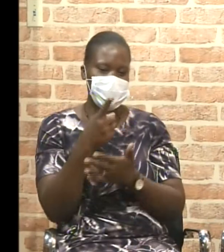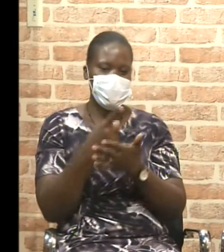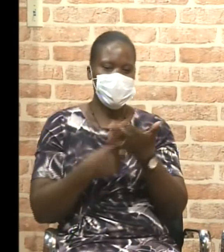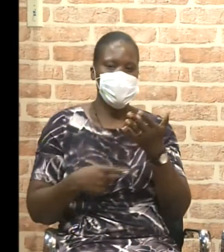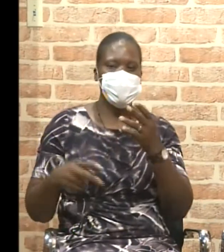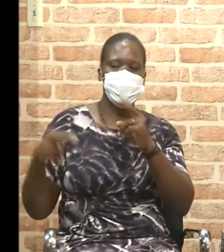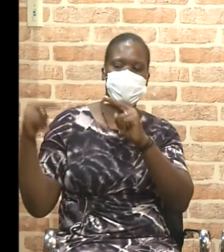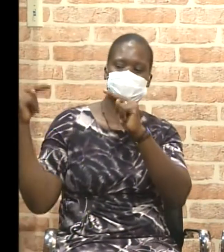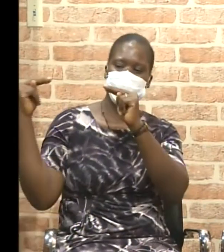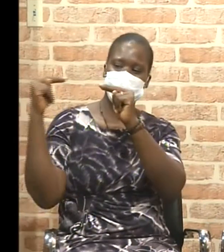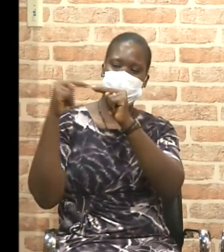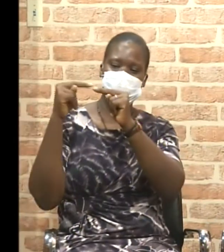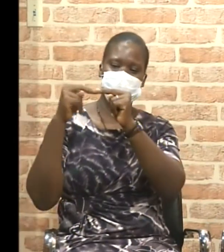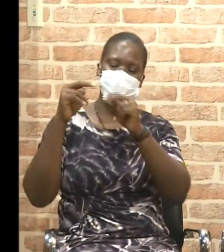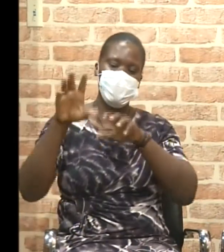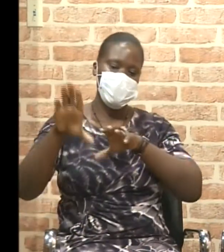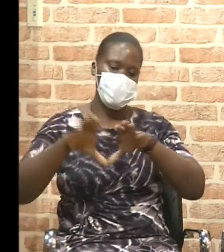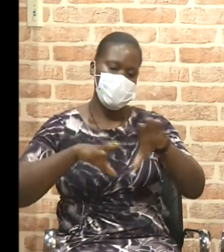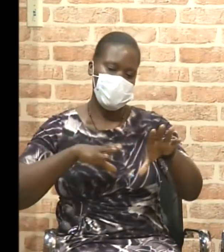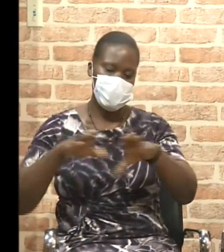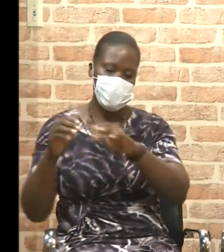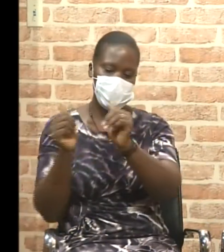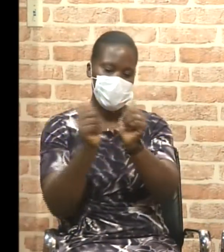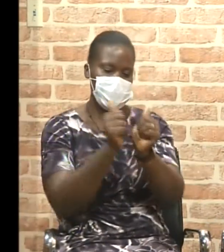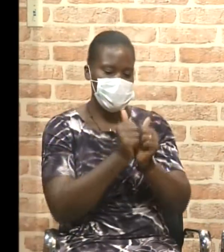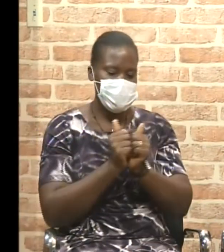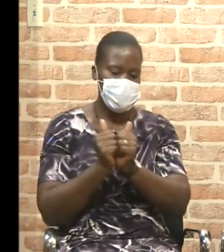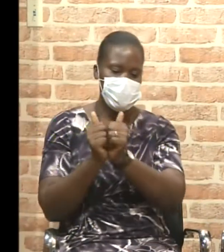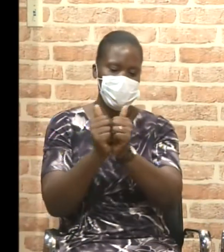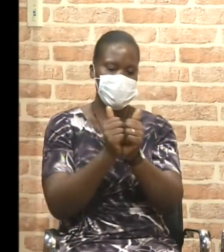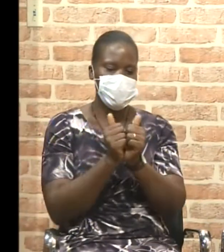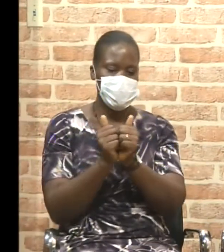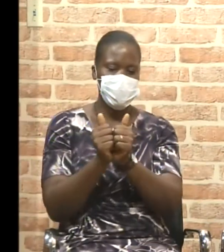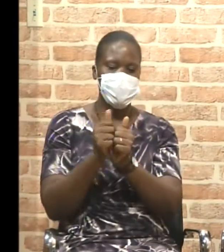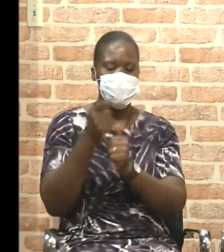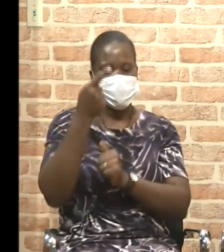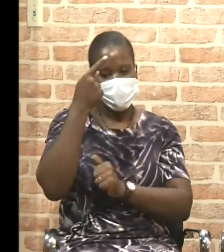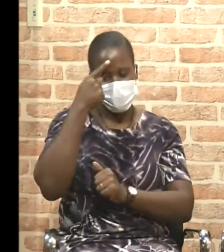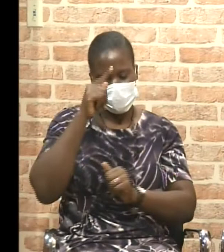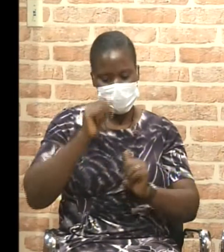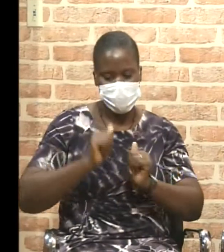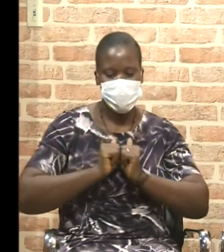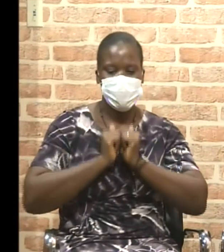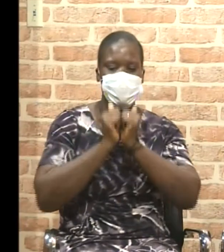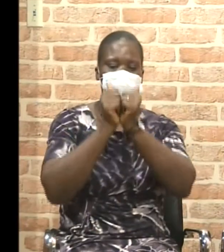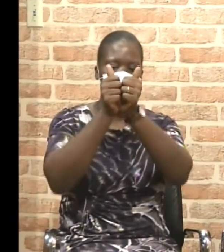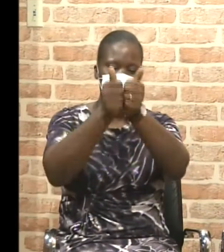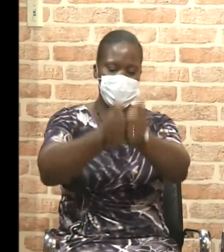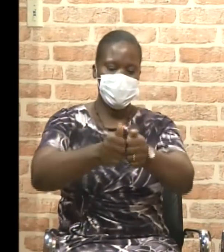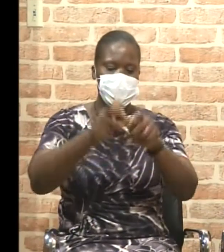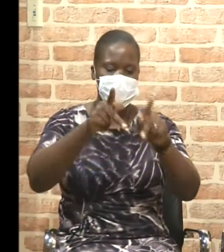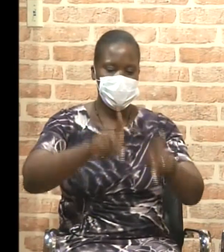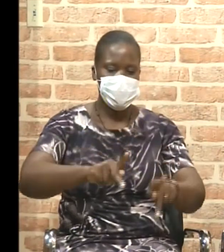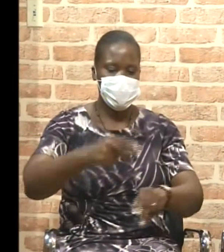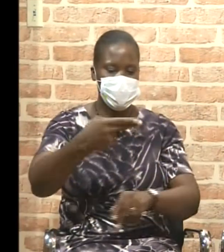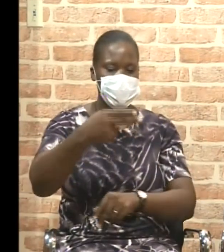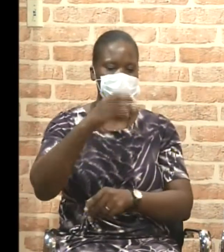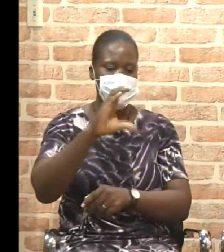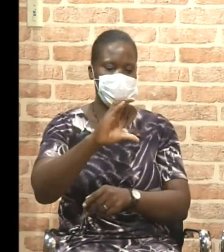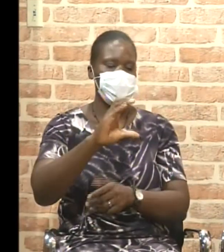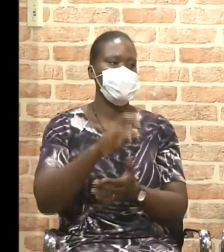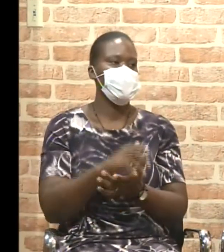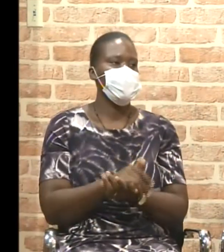qui est capable de réaliser au moins est capable de mettre en place pour prendre en compte besoin en justice moun handicapé.